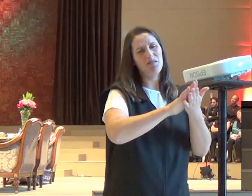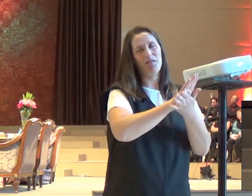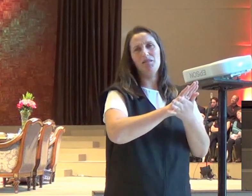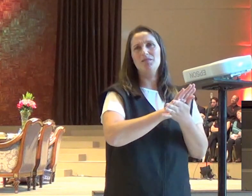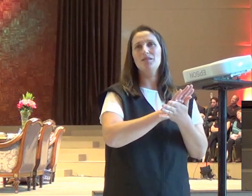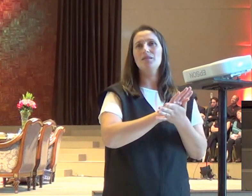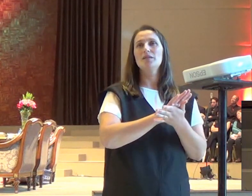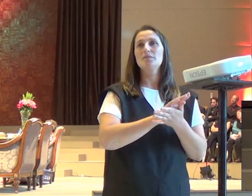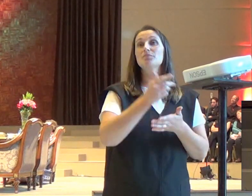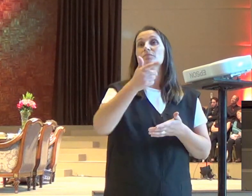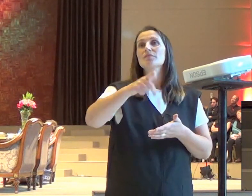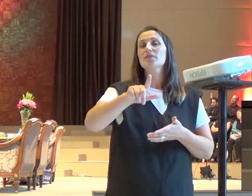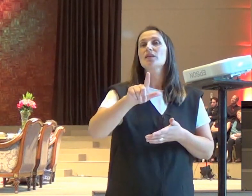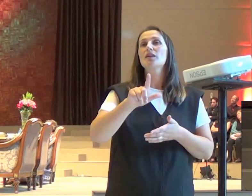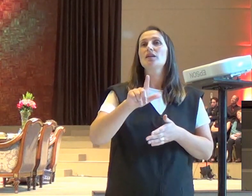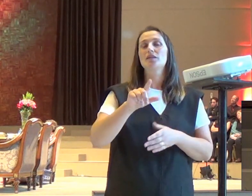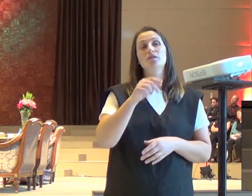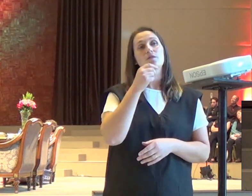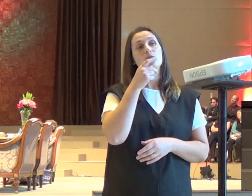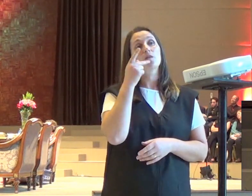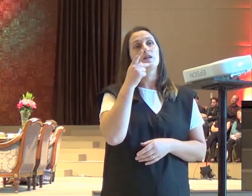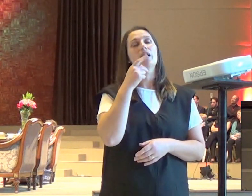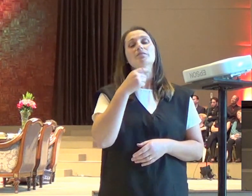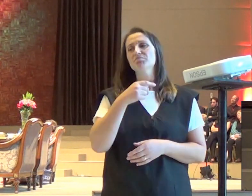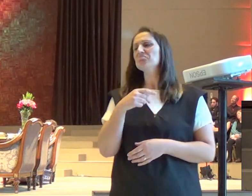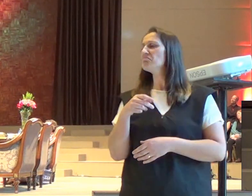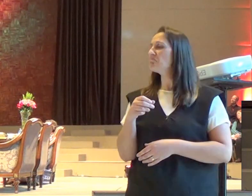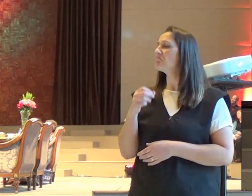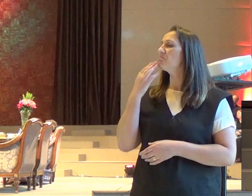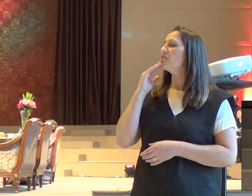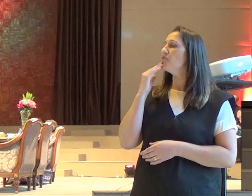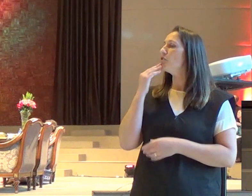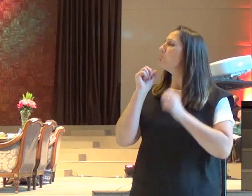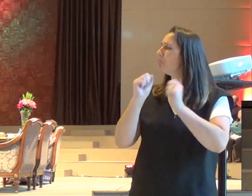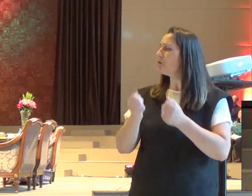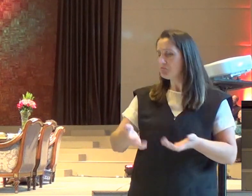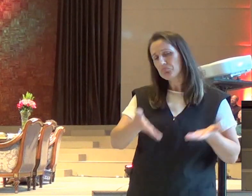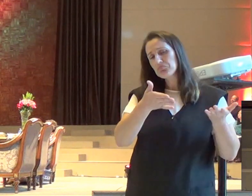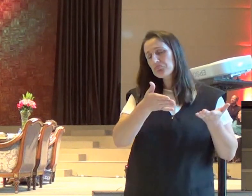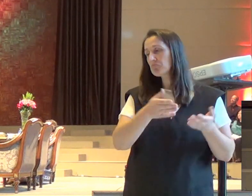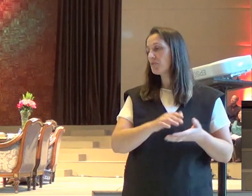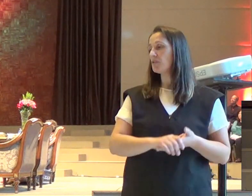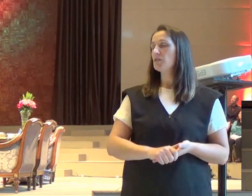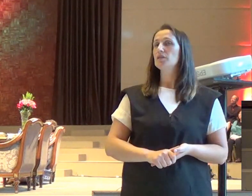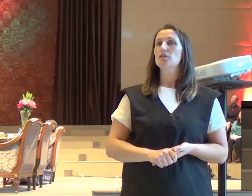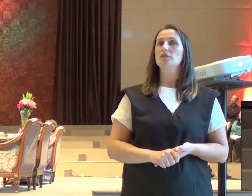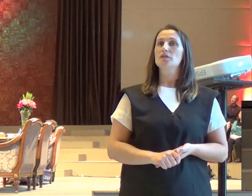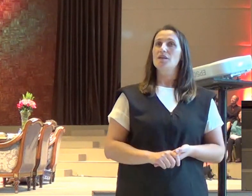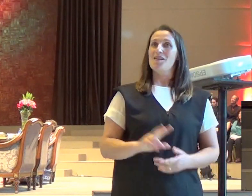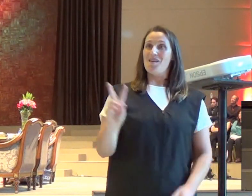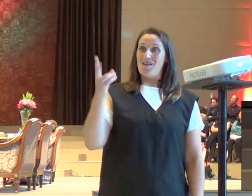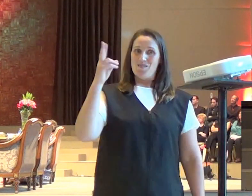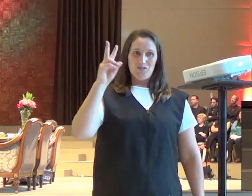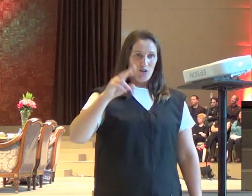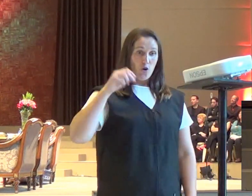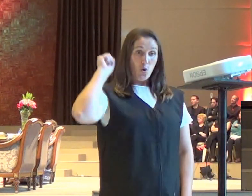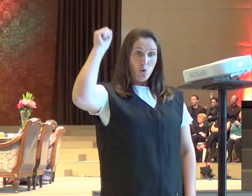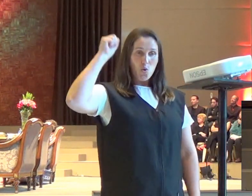vezes ele dizia está certo você me convenceu pode fazer e aquilo era a vitória